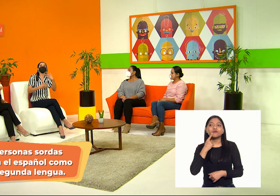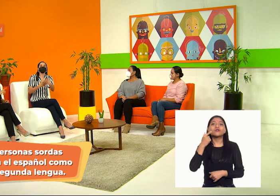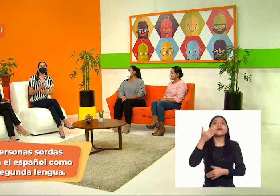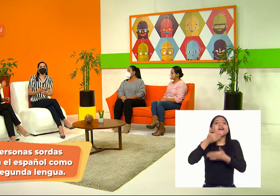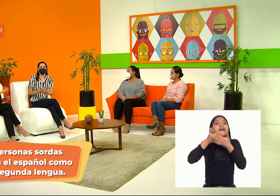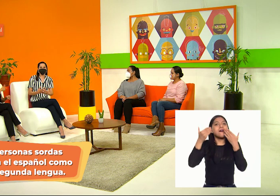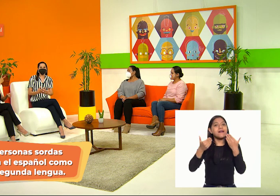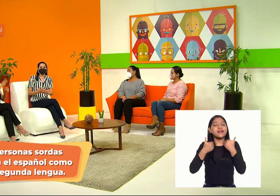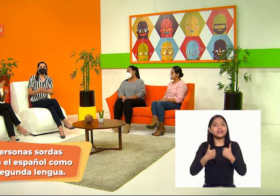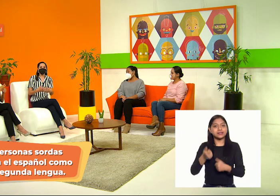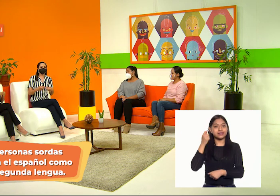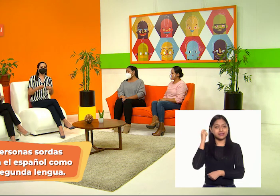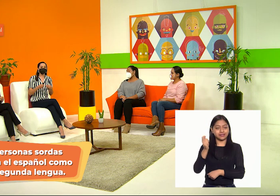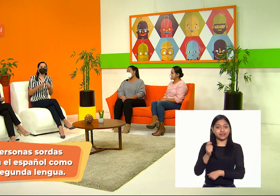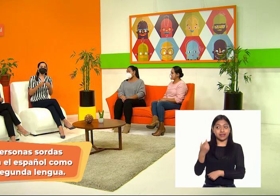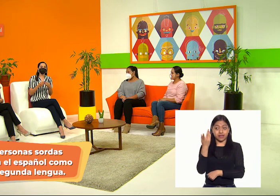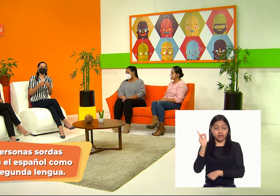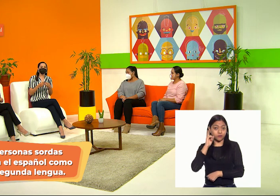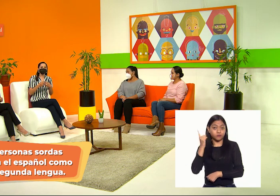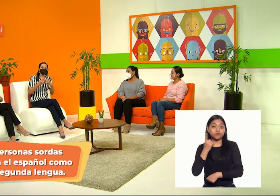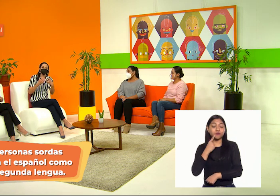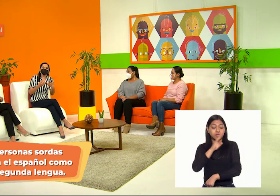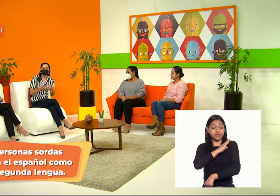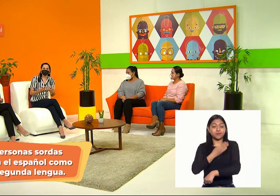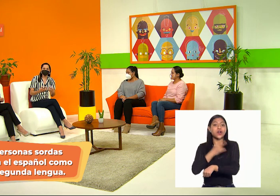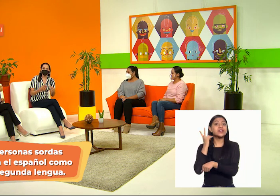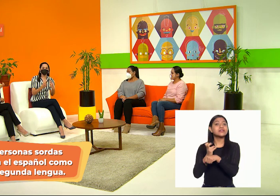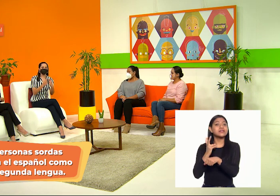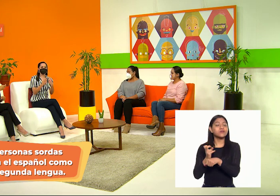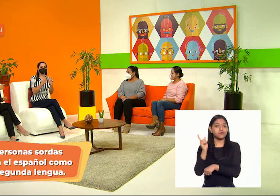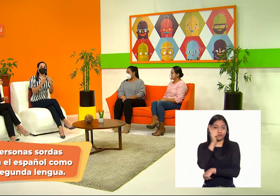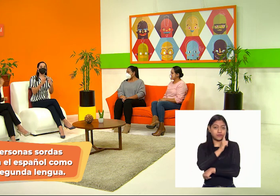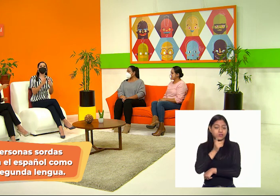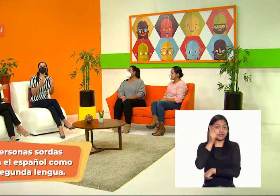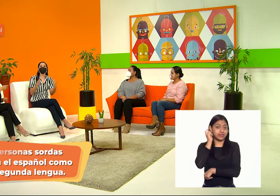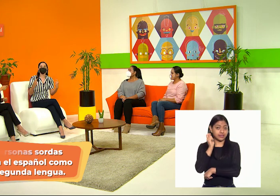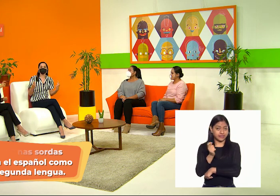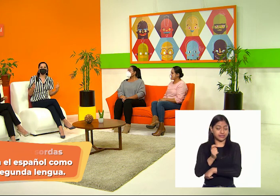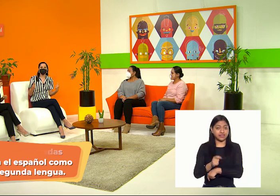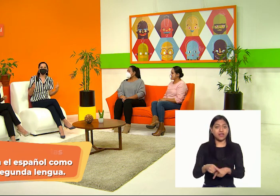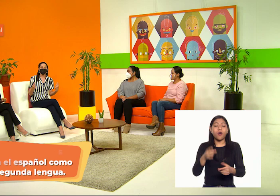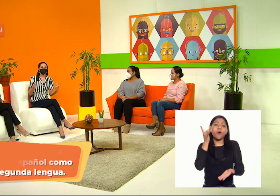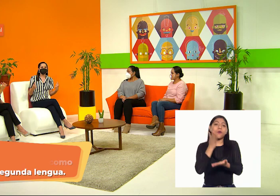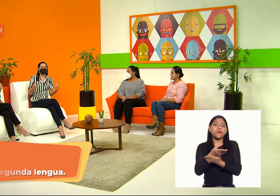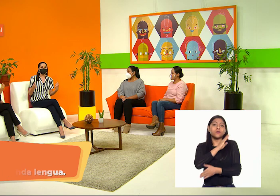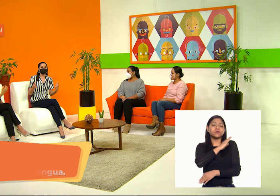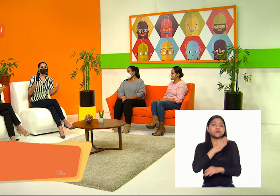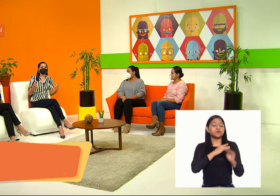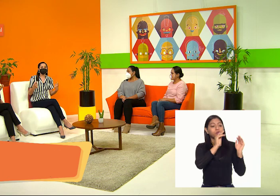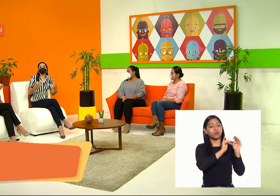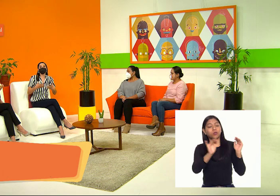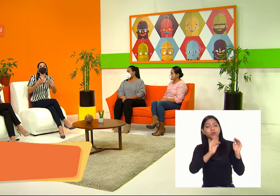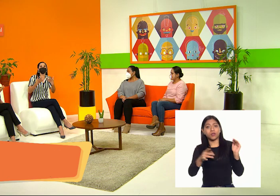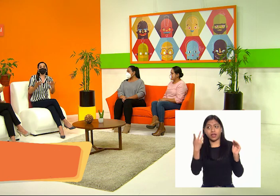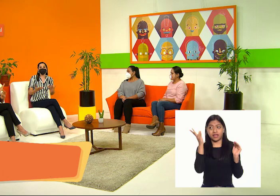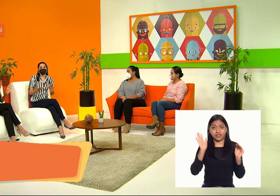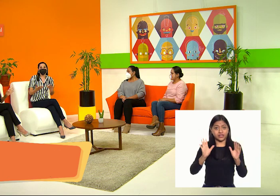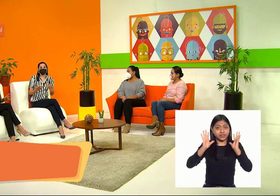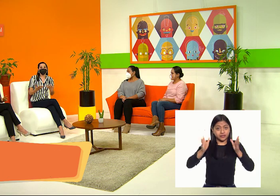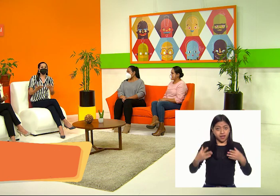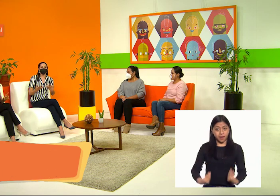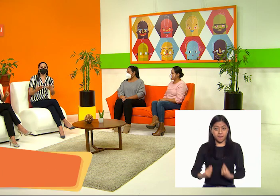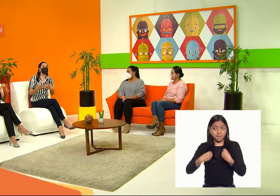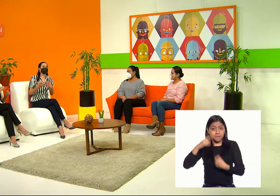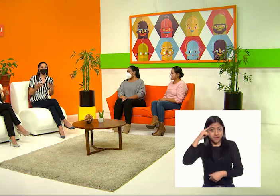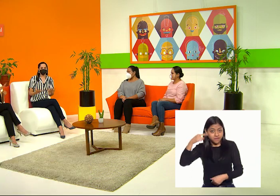una segunda lengua. Entonces, esto no significa que al momento de subtitular les estemos resolviendo la